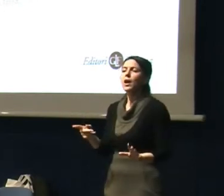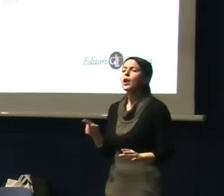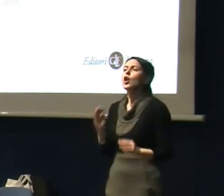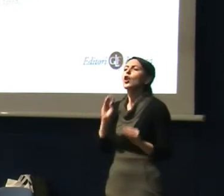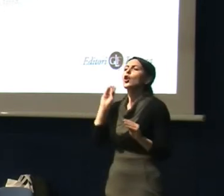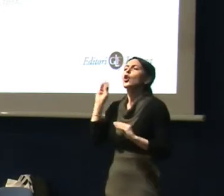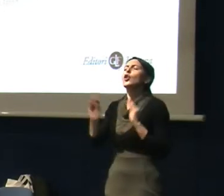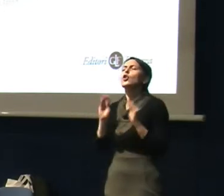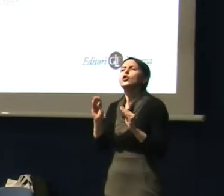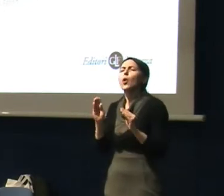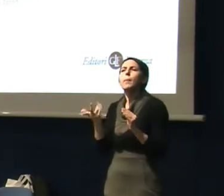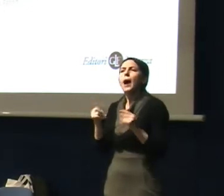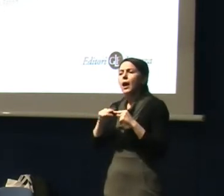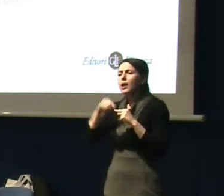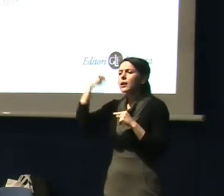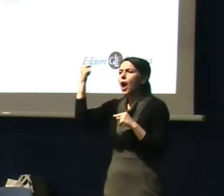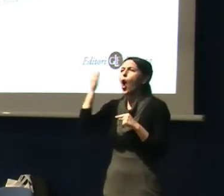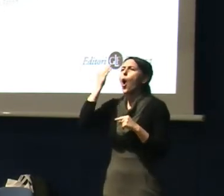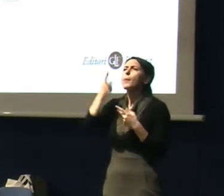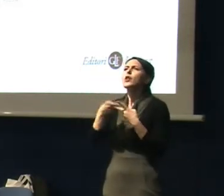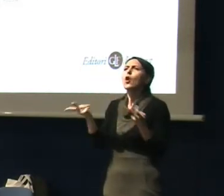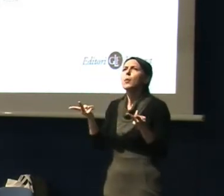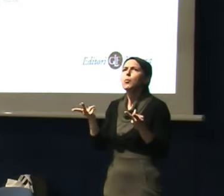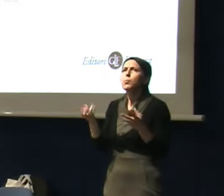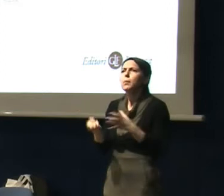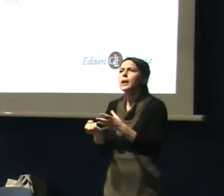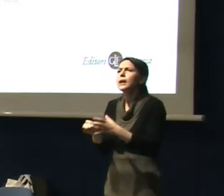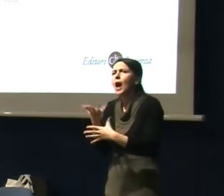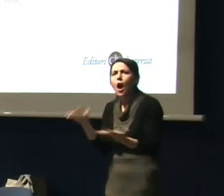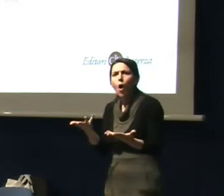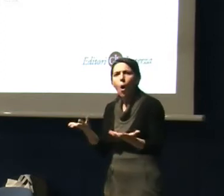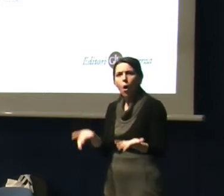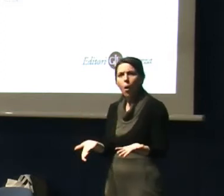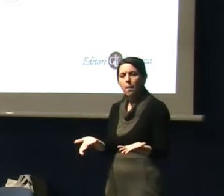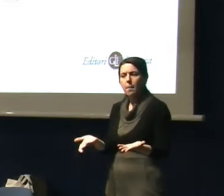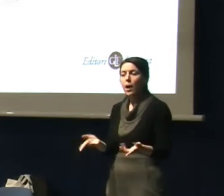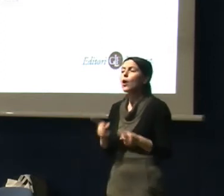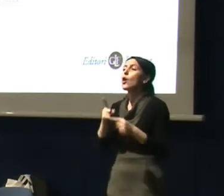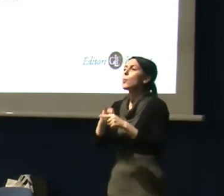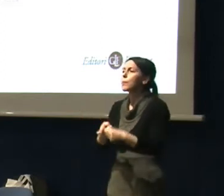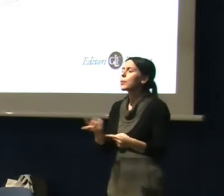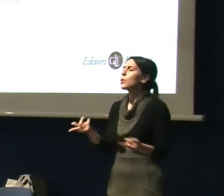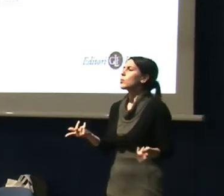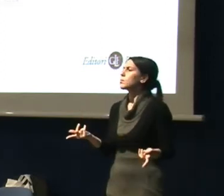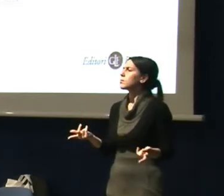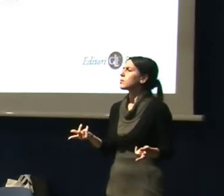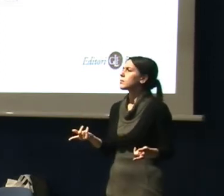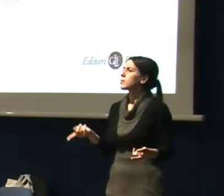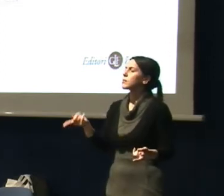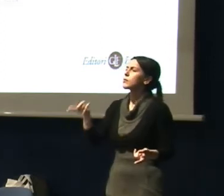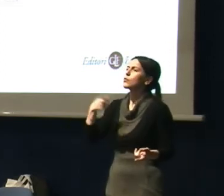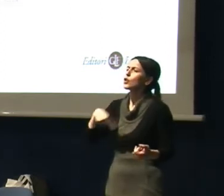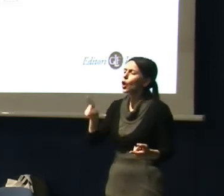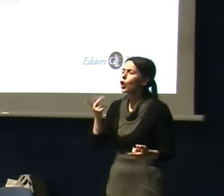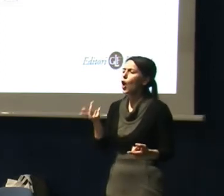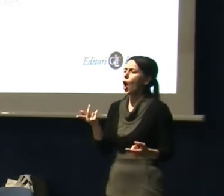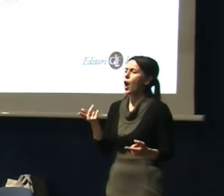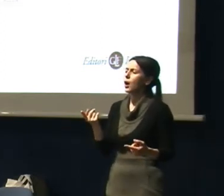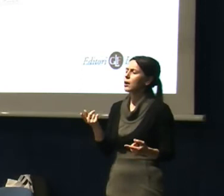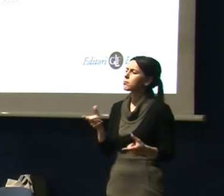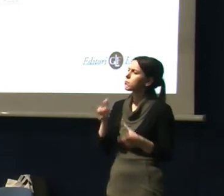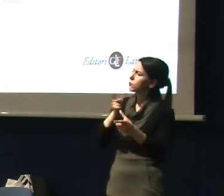vera è come si formerà l'opinione pubblica come noi continueremo a conversare tra